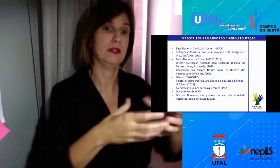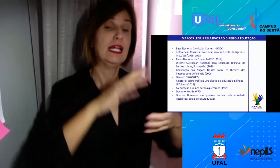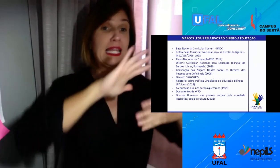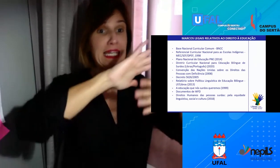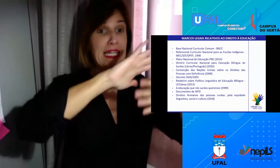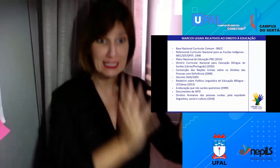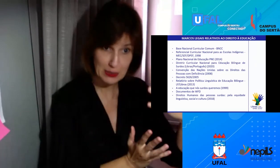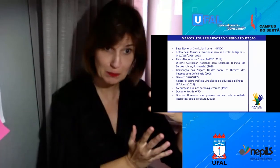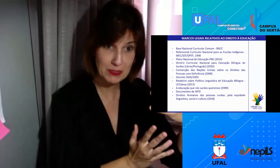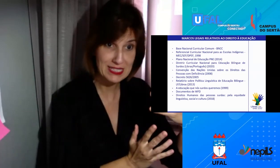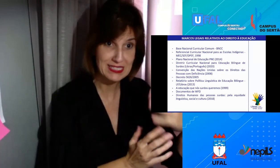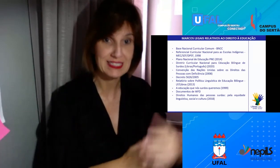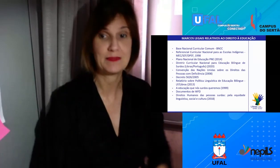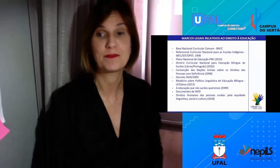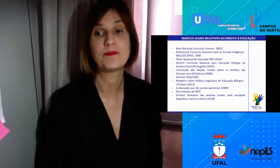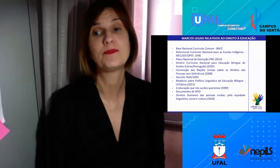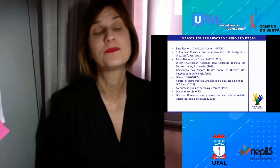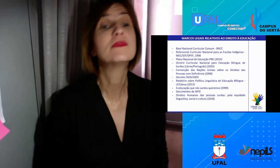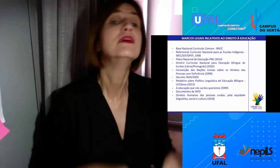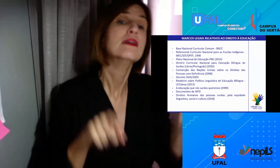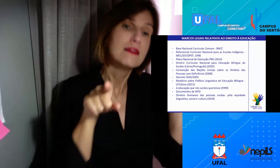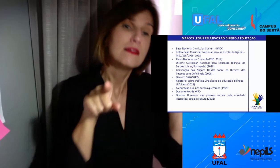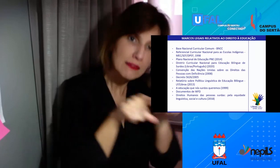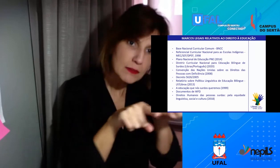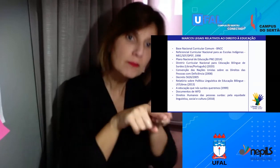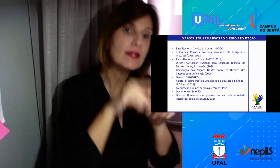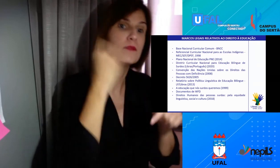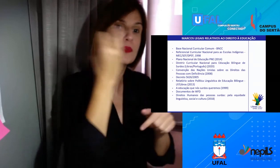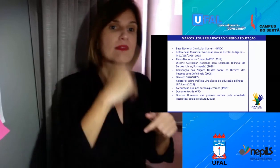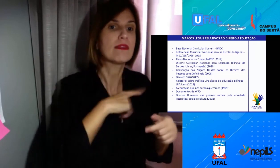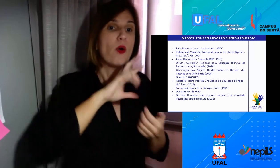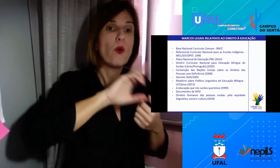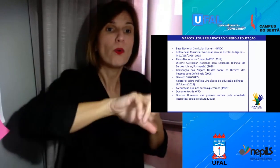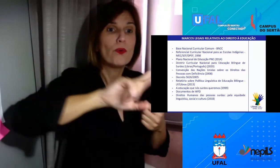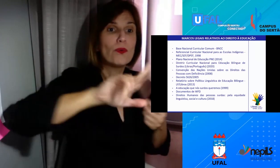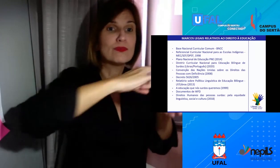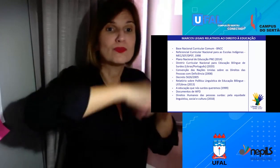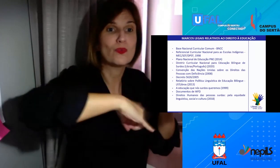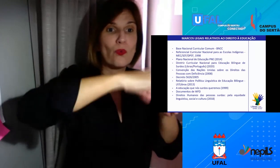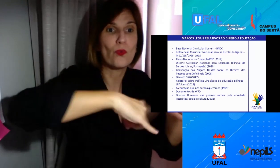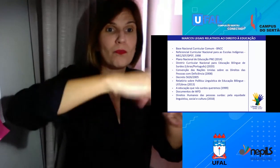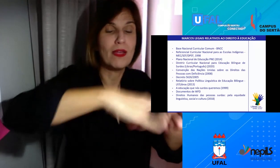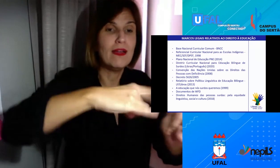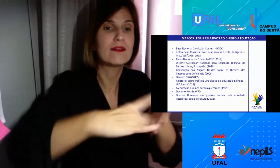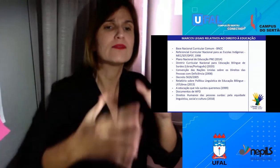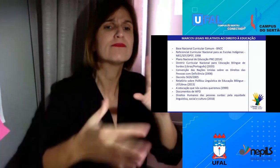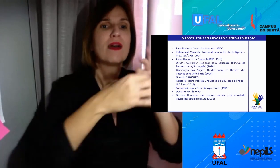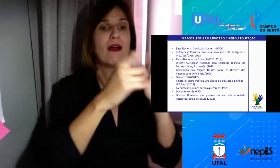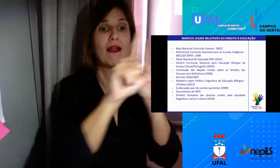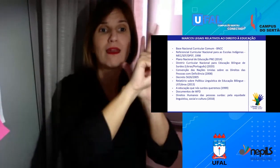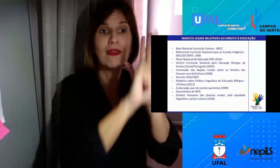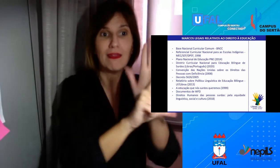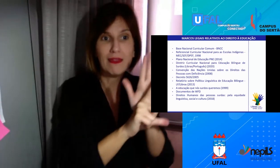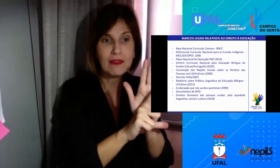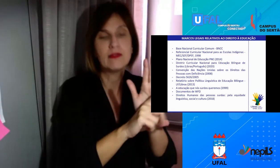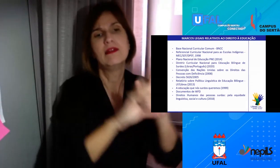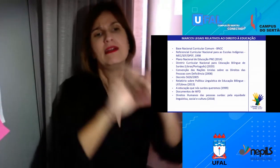originado, então, a partir de muitas reuniões, e aí nós tivemos esse trabalho também com a equipe de Libras.